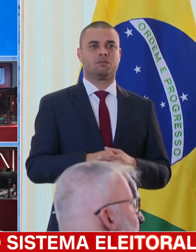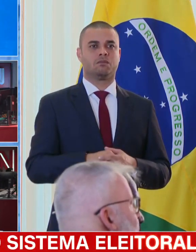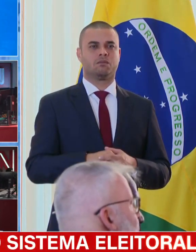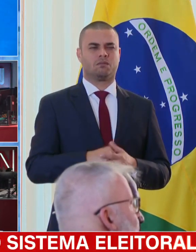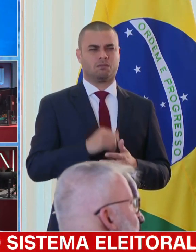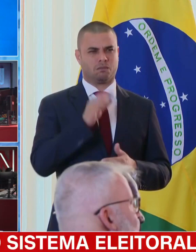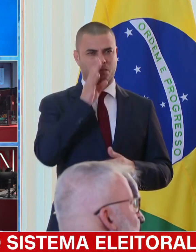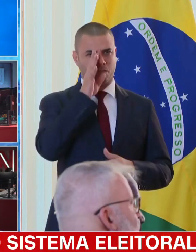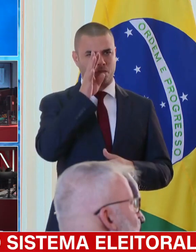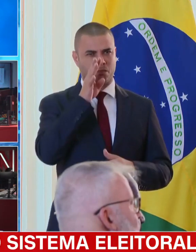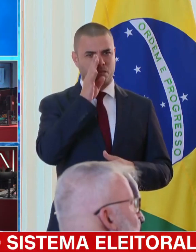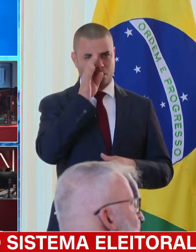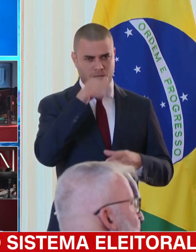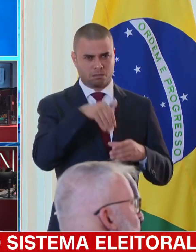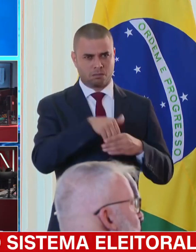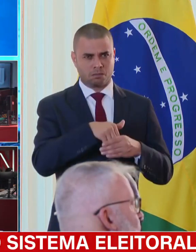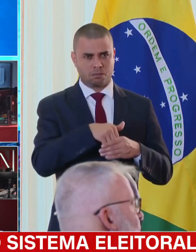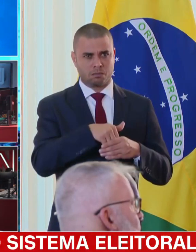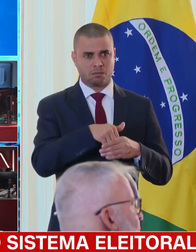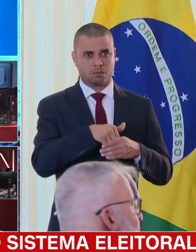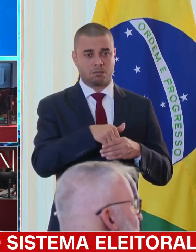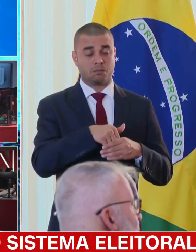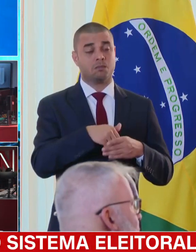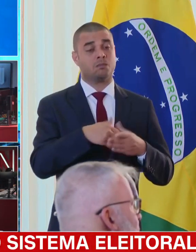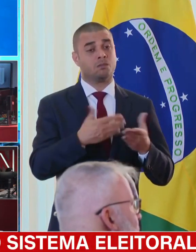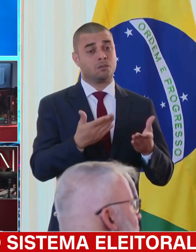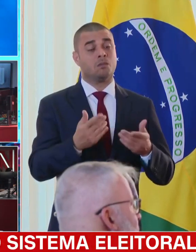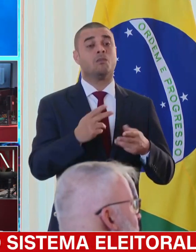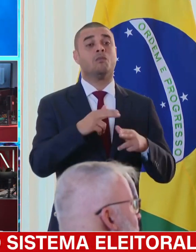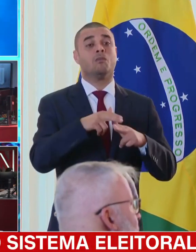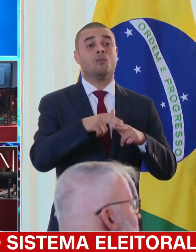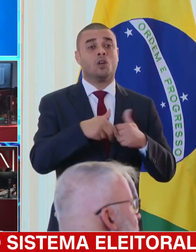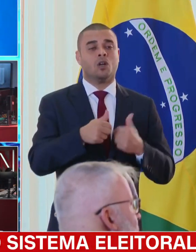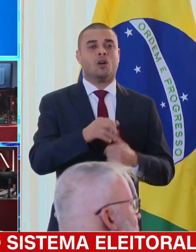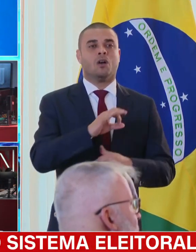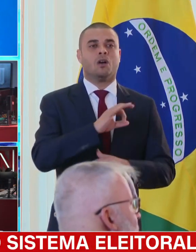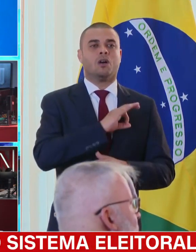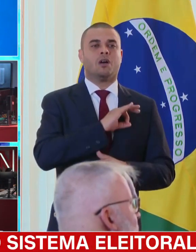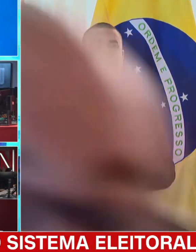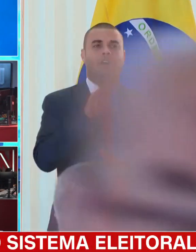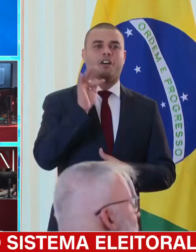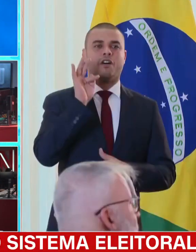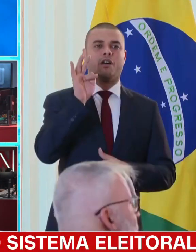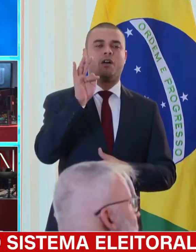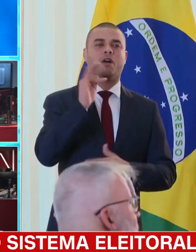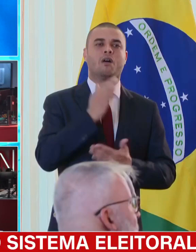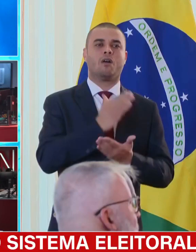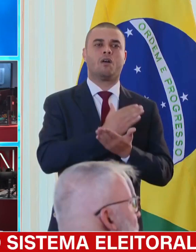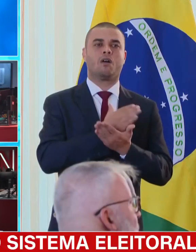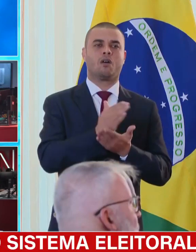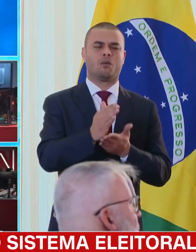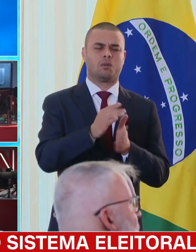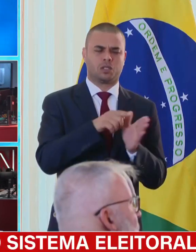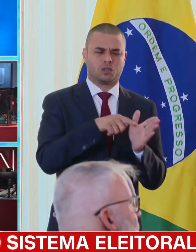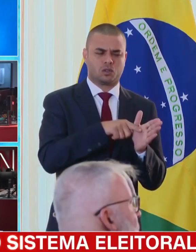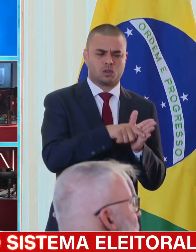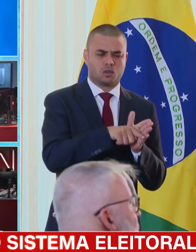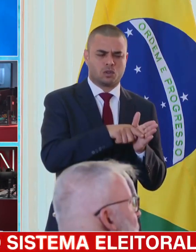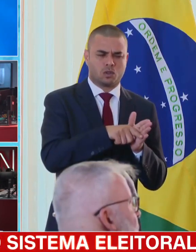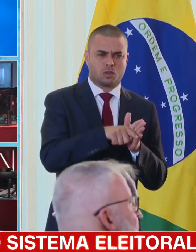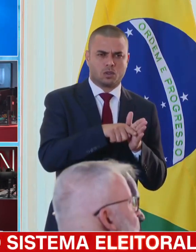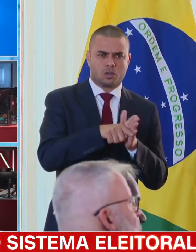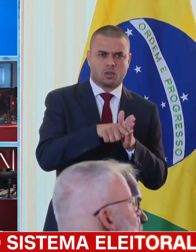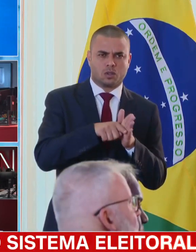em apoio a confiabilidade do sistema eleitoral e o TSE tem tido o cuidado de indo além do estritamente